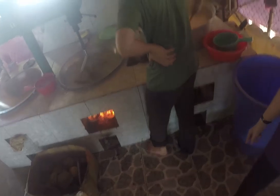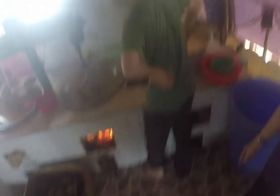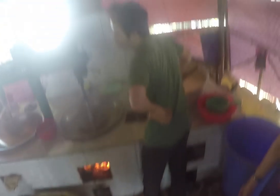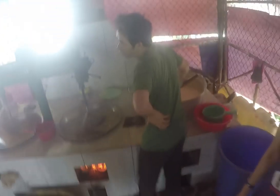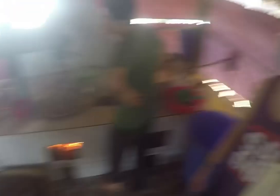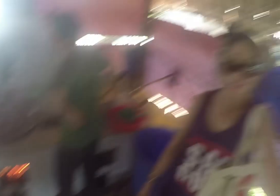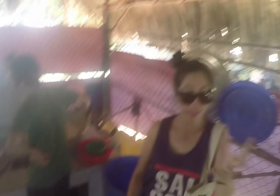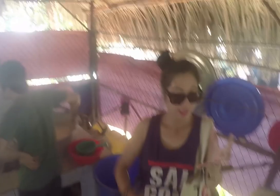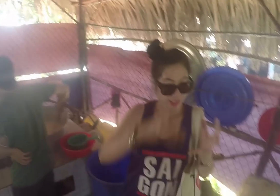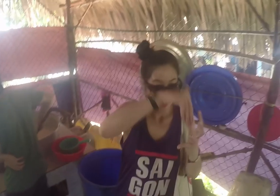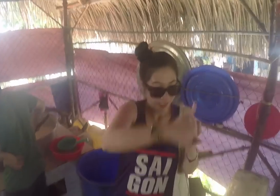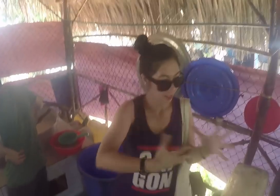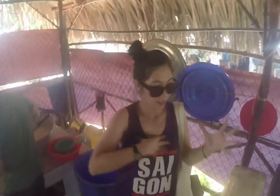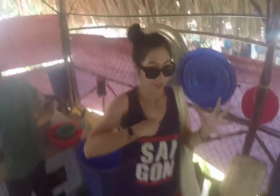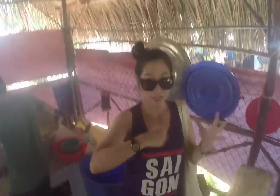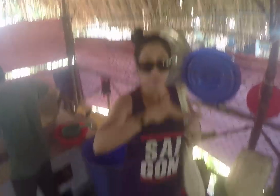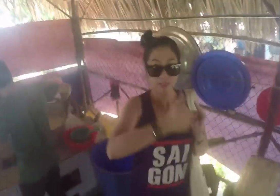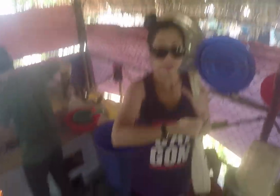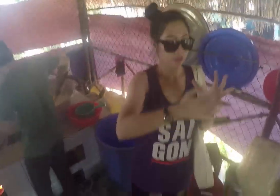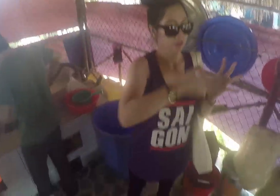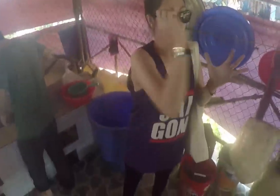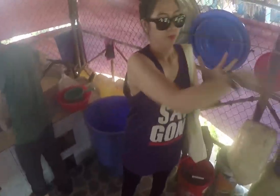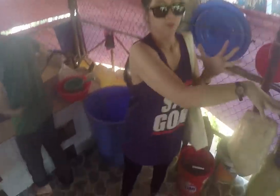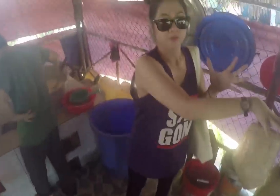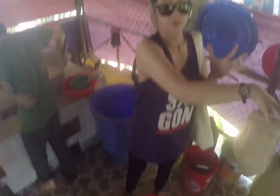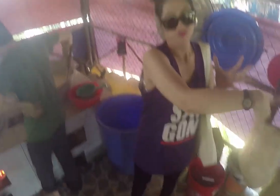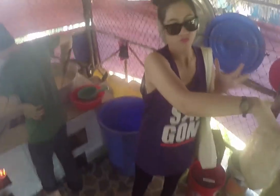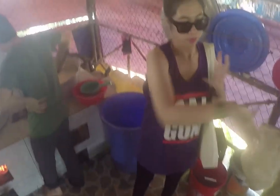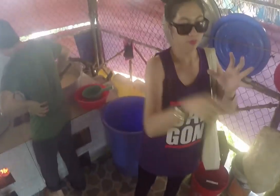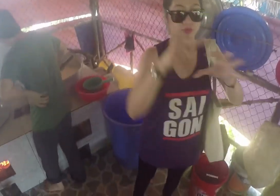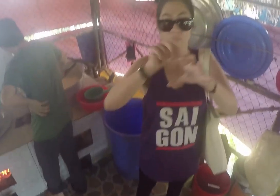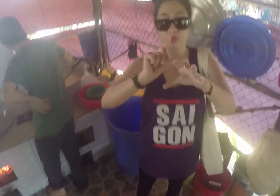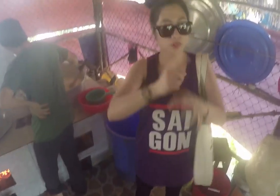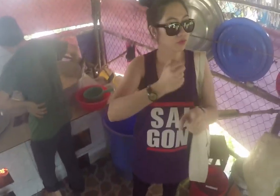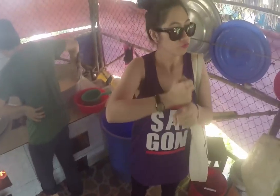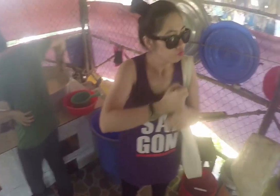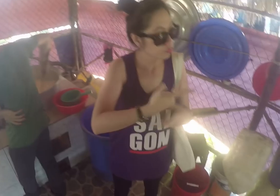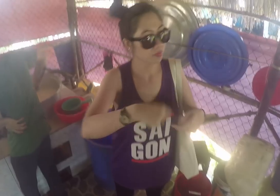Die Schalen, die Innereien werden verarbeitet. Und die Schalen dienen als